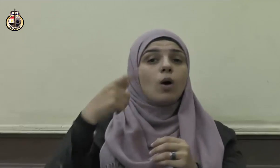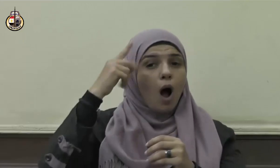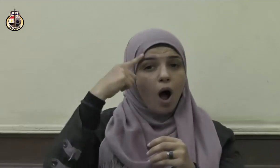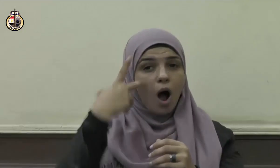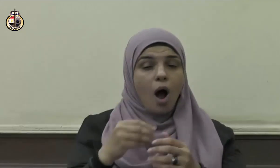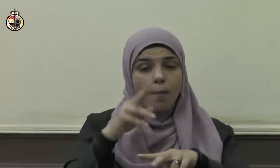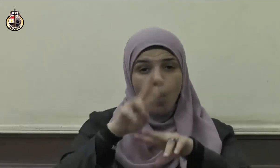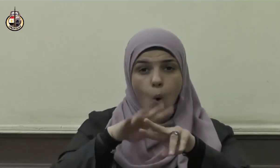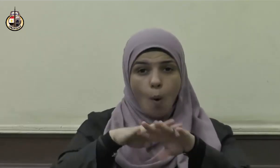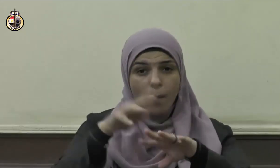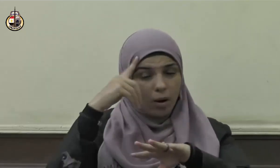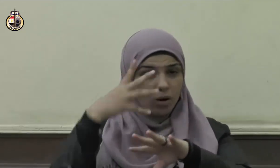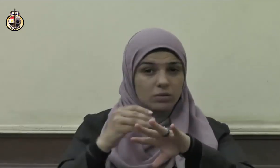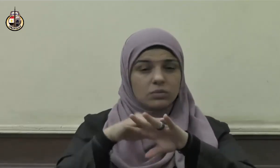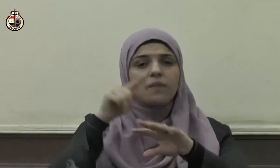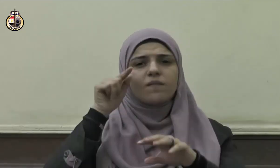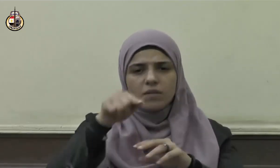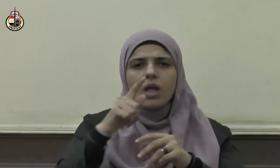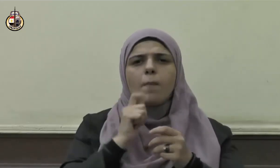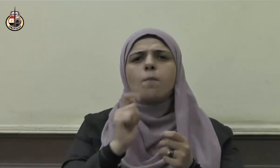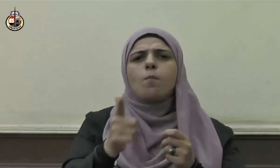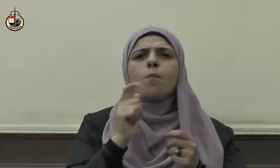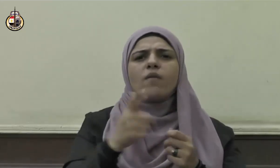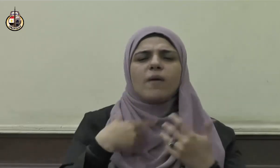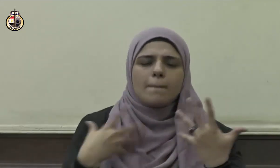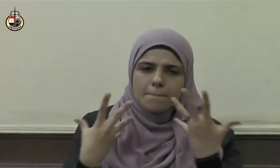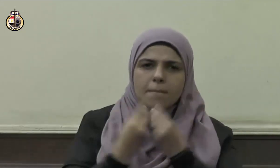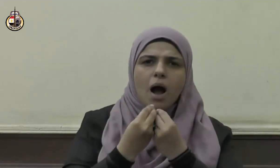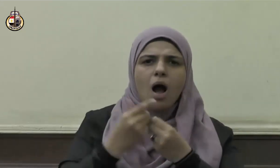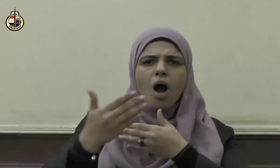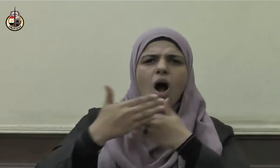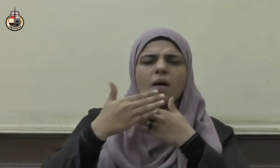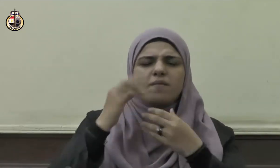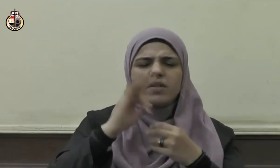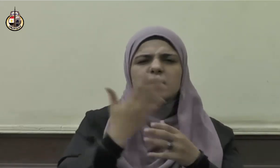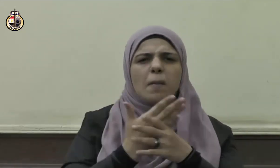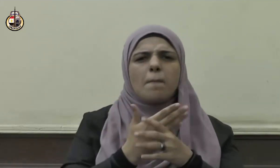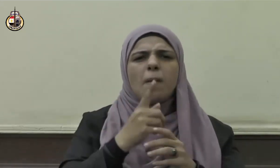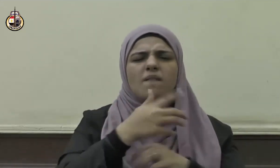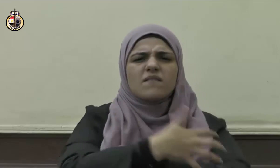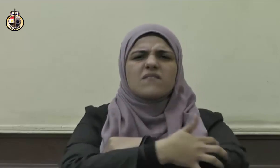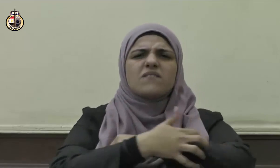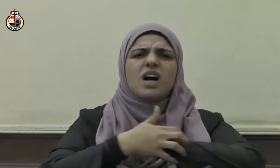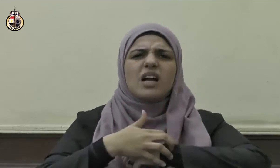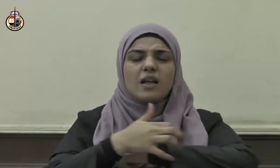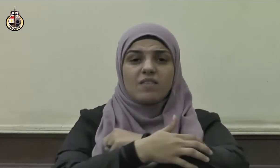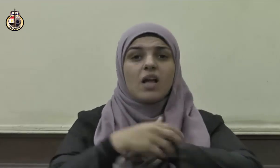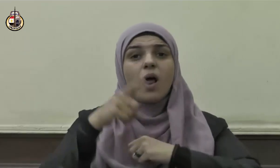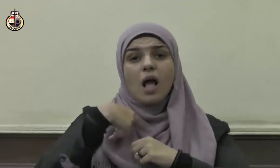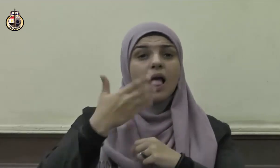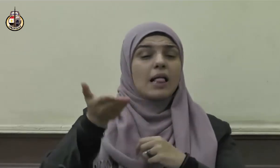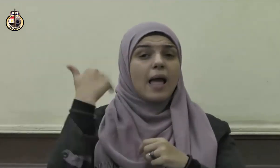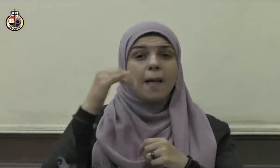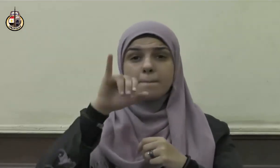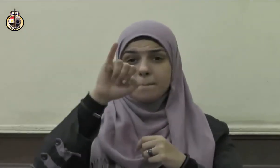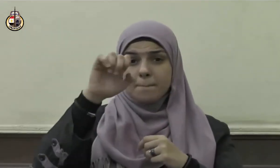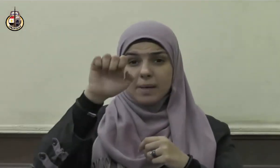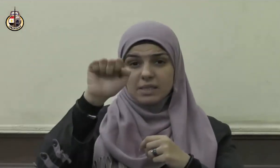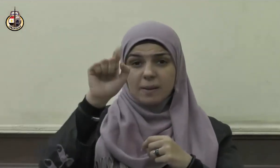ينفق عليه لقرابته منه وفقره، وكان مصطح ممن تكلموا في